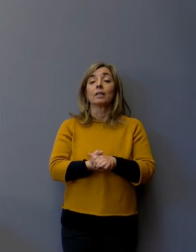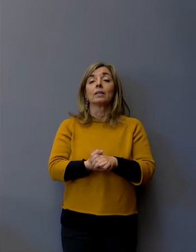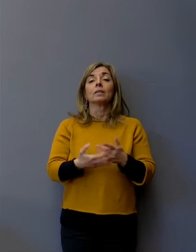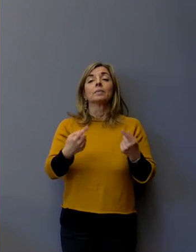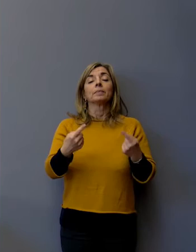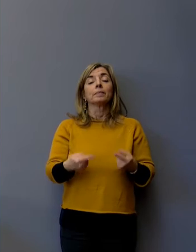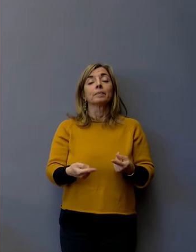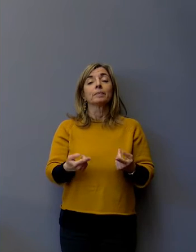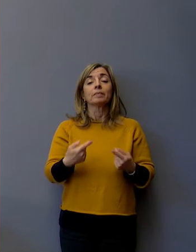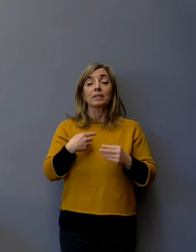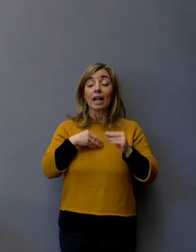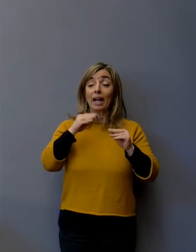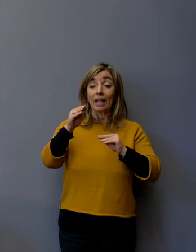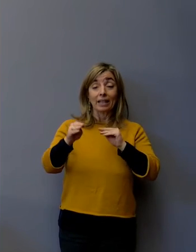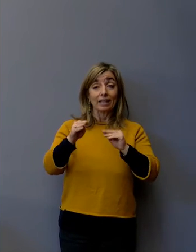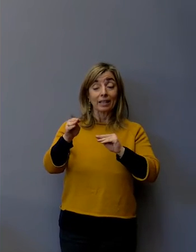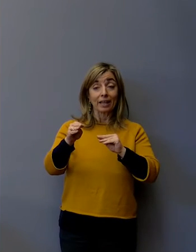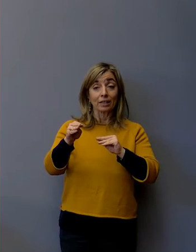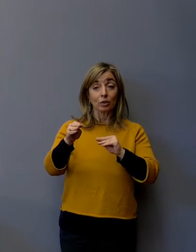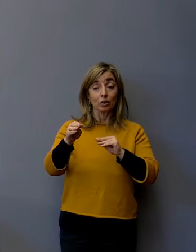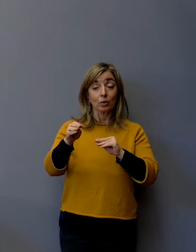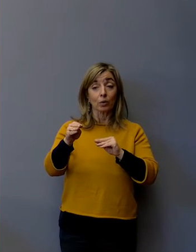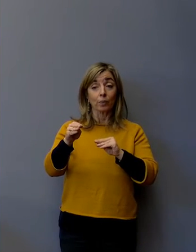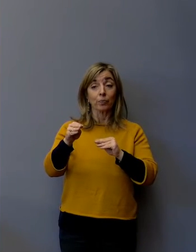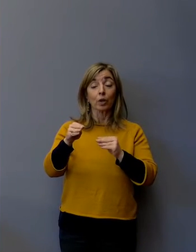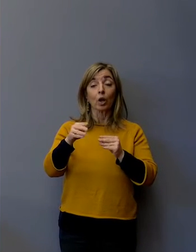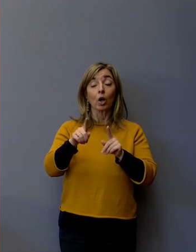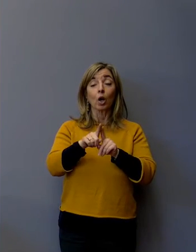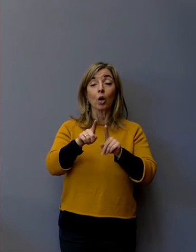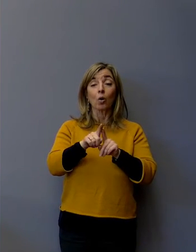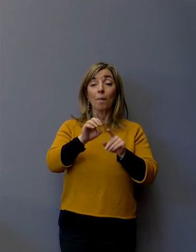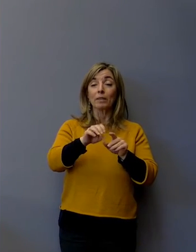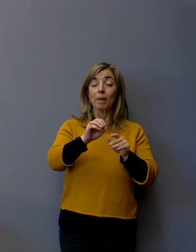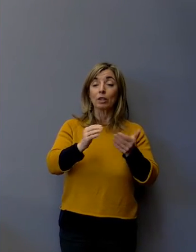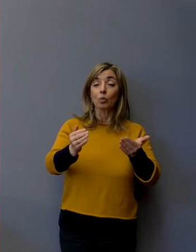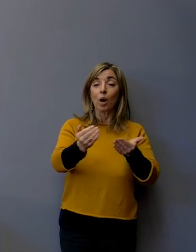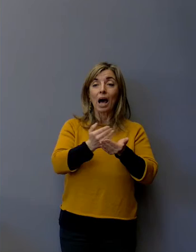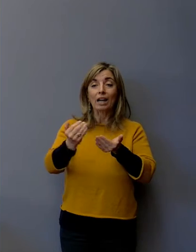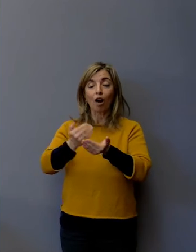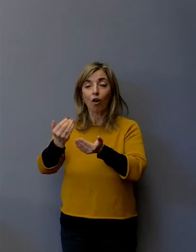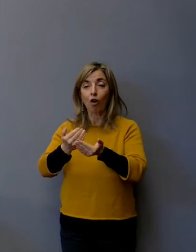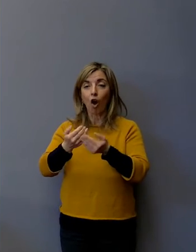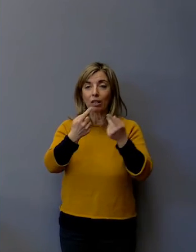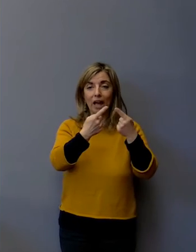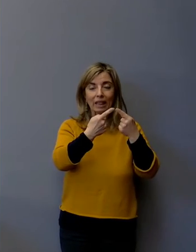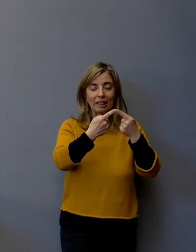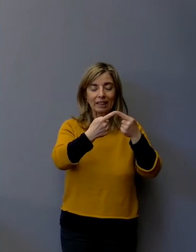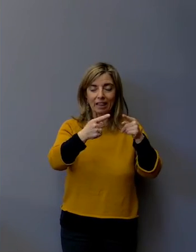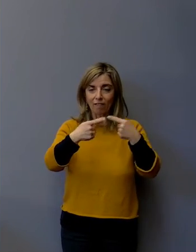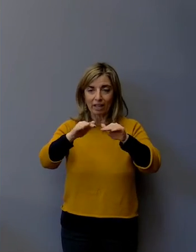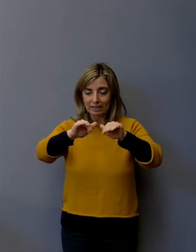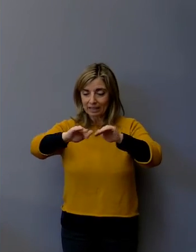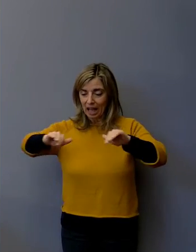pensi di fatto attivata la raccolta differenziata porta a porta perché l'unico modo per poter realmente